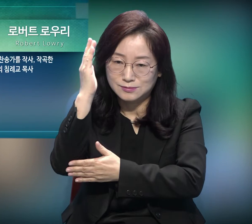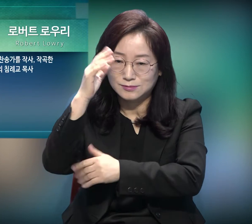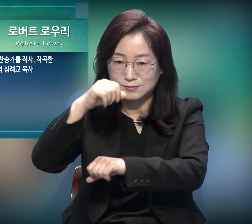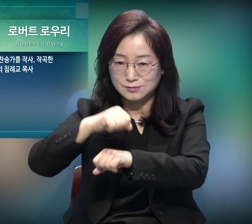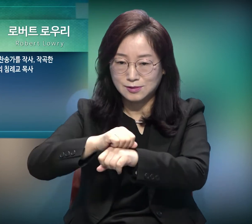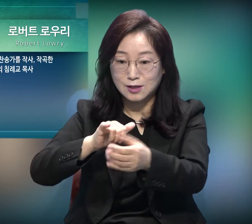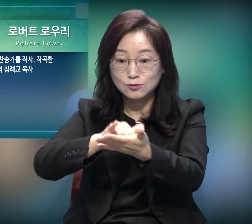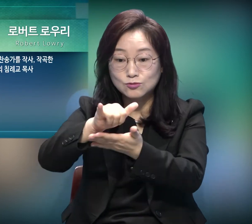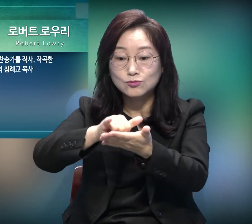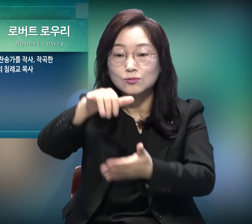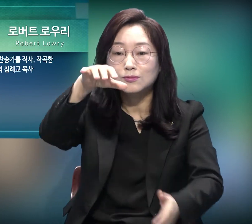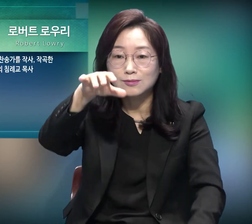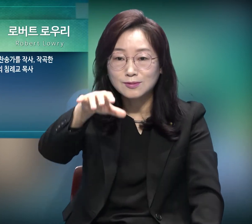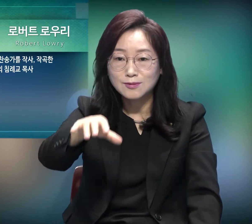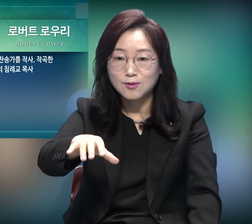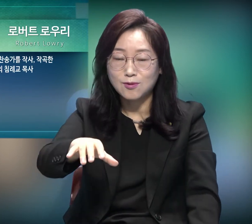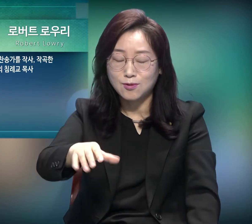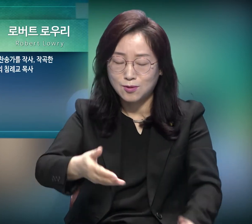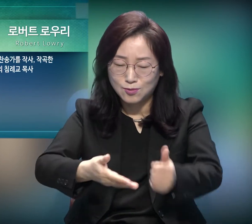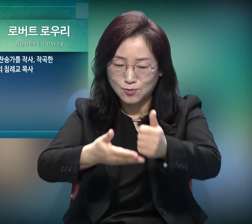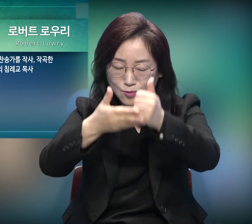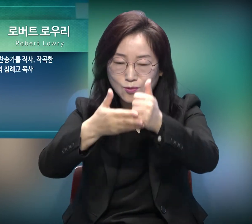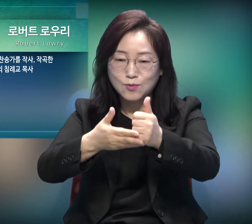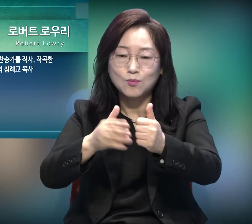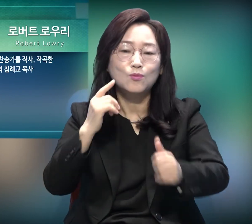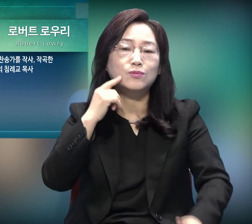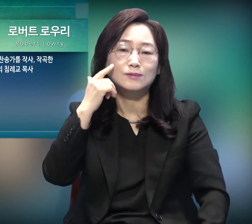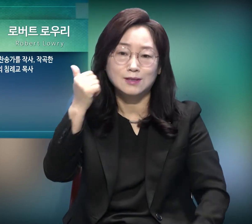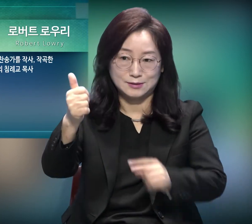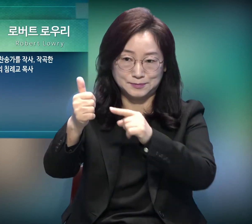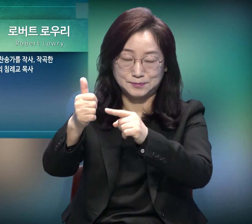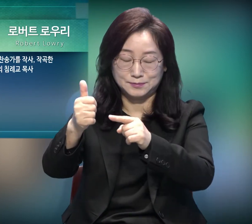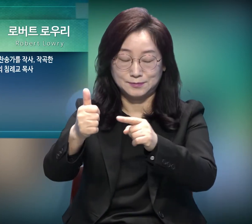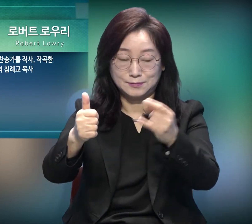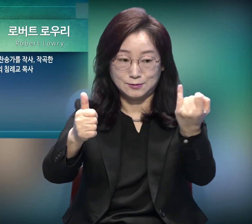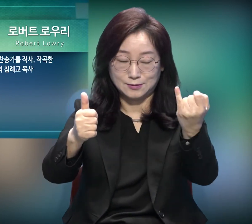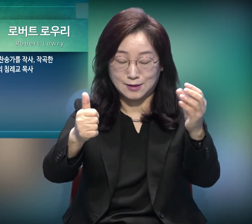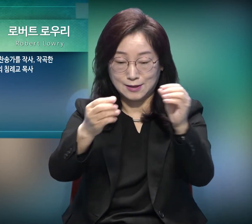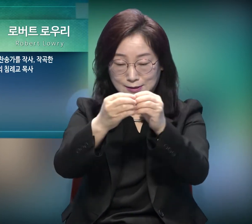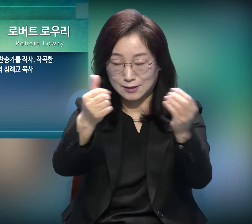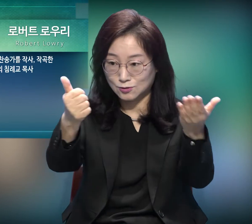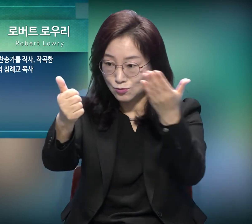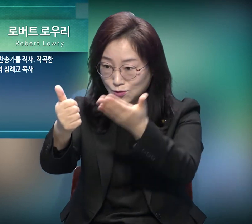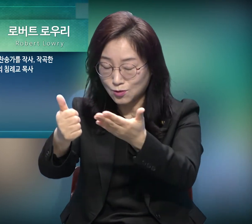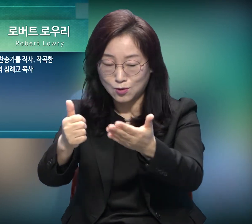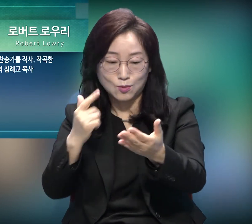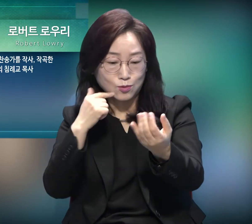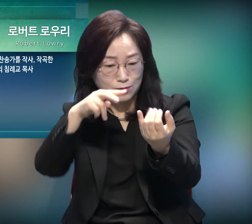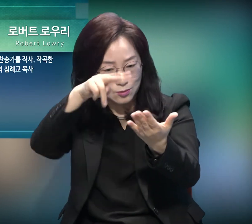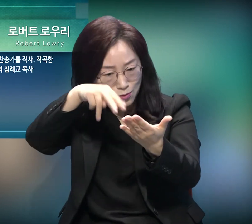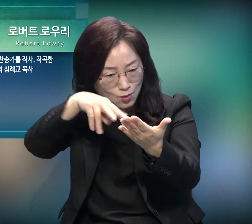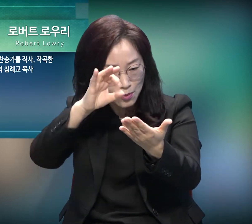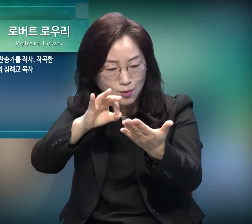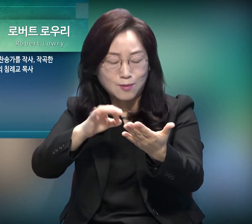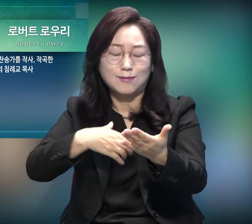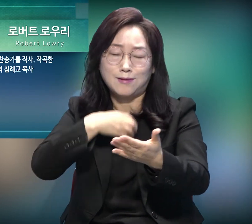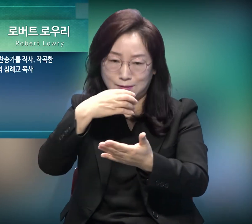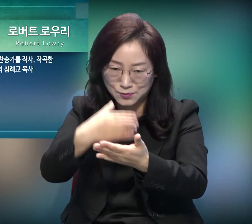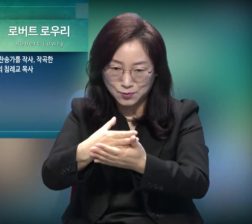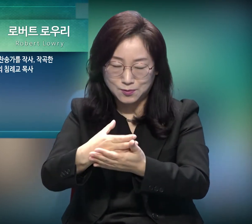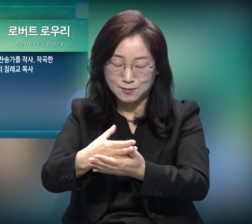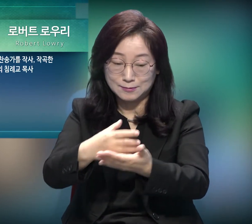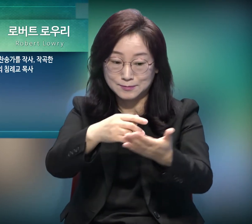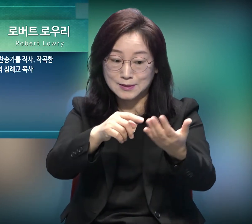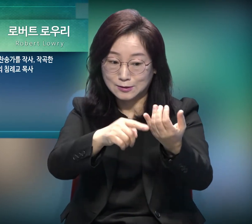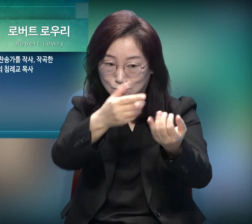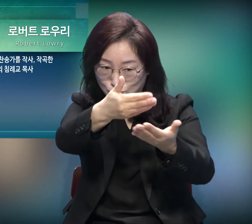뉴욕 지역에 존경 많은 목사님이셨는데 그 가사를 바로 받자마자 목사님도 감동되셔가지고 그 가사를